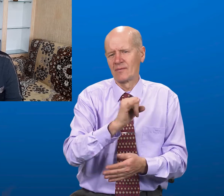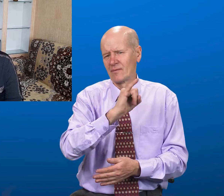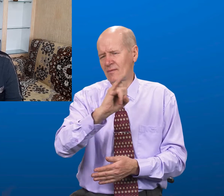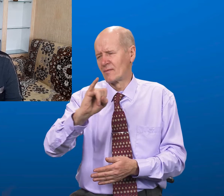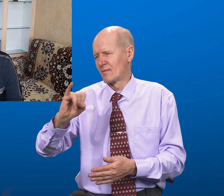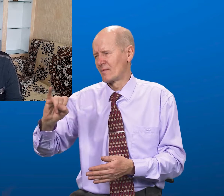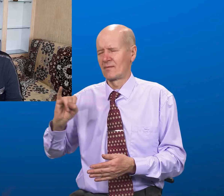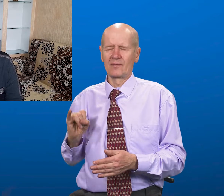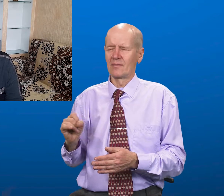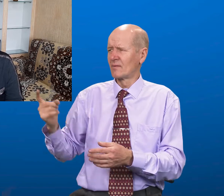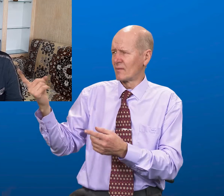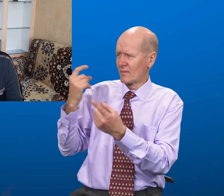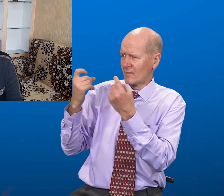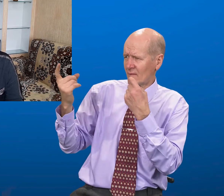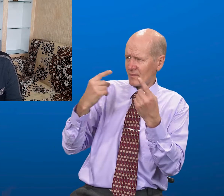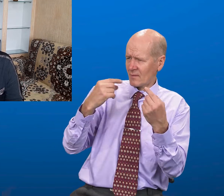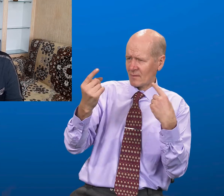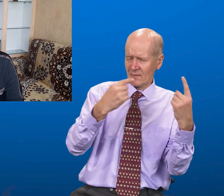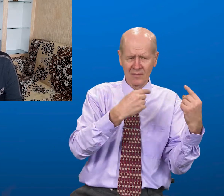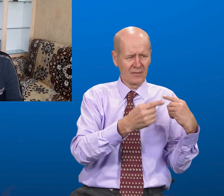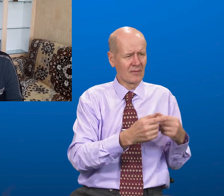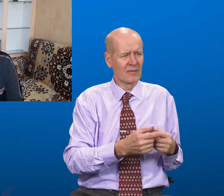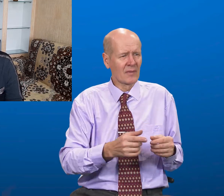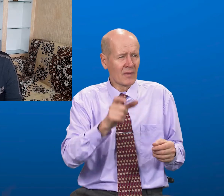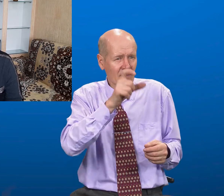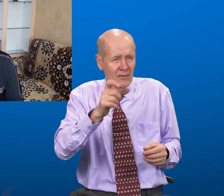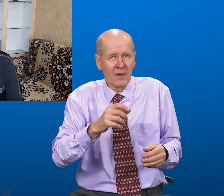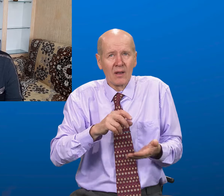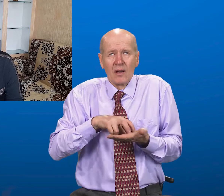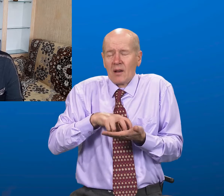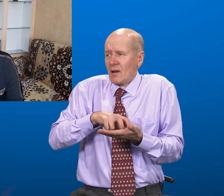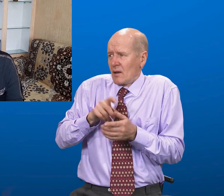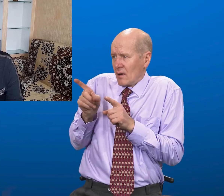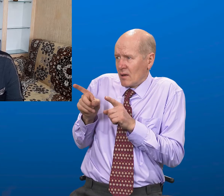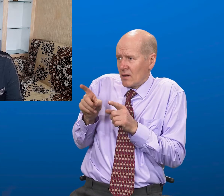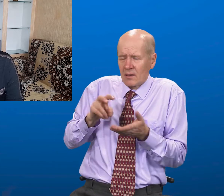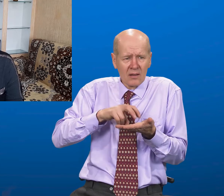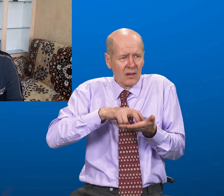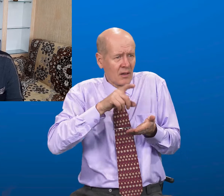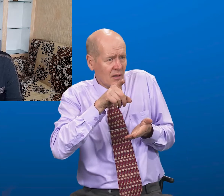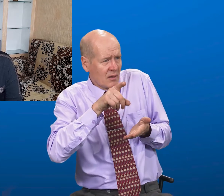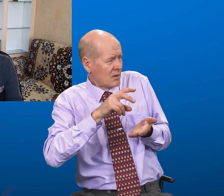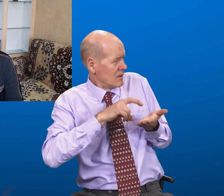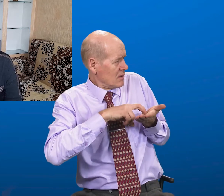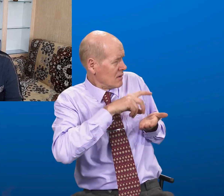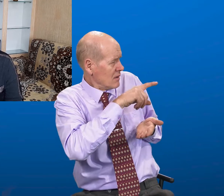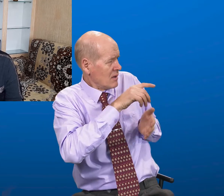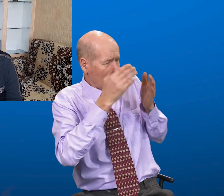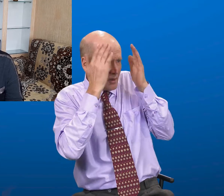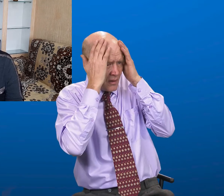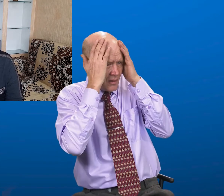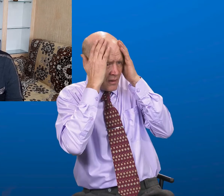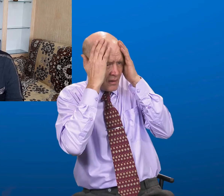тоже не является такой уж утешительной на первый взгляд. Людям становится от этого страшно. И помимо